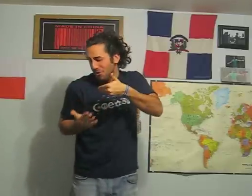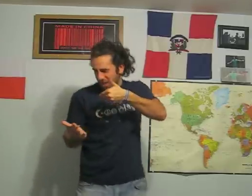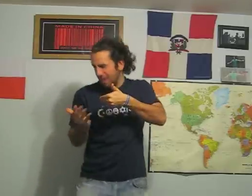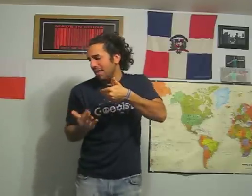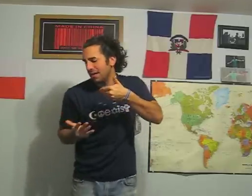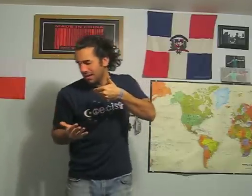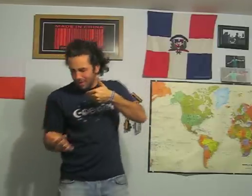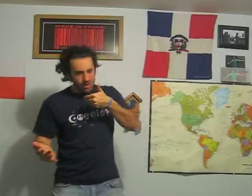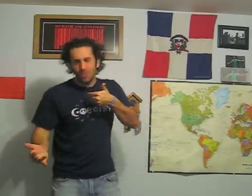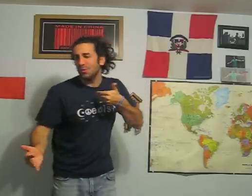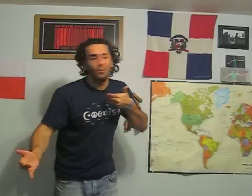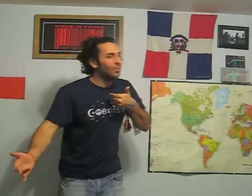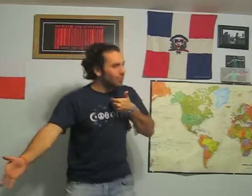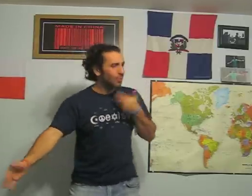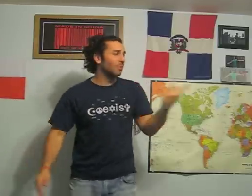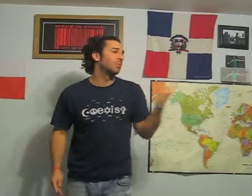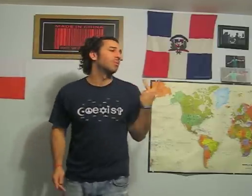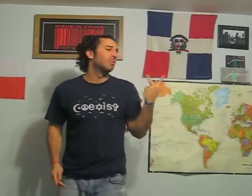desvelas y